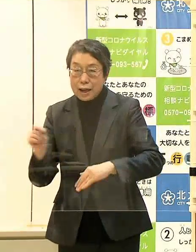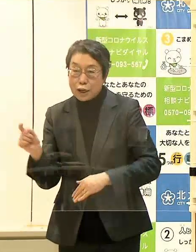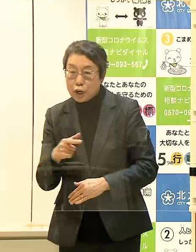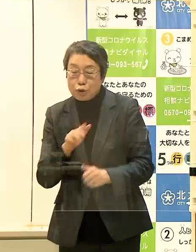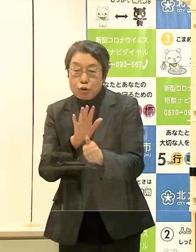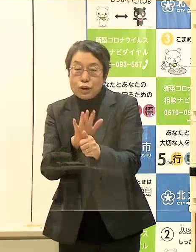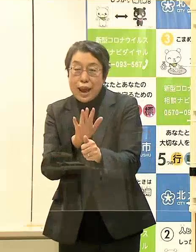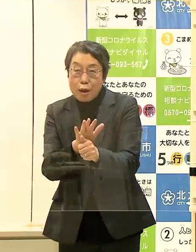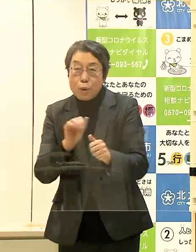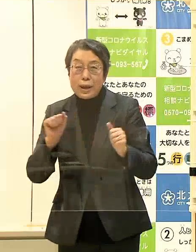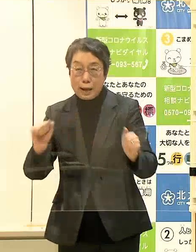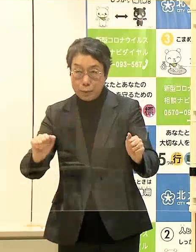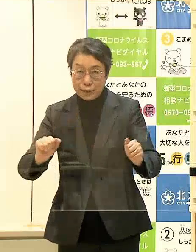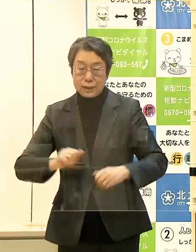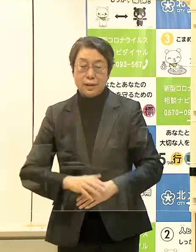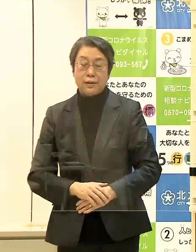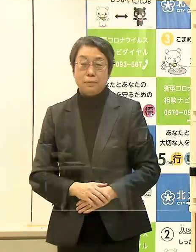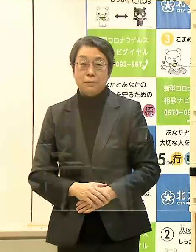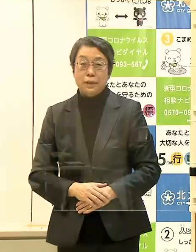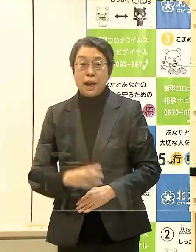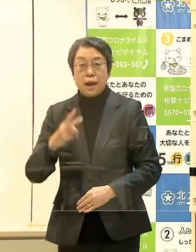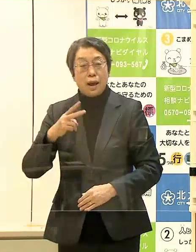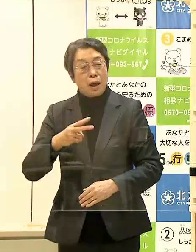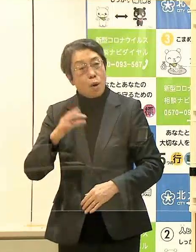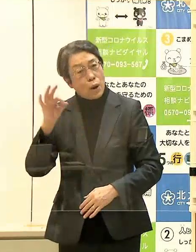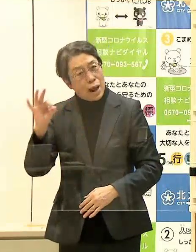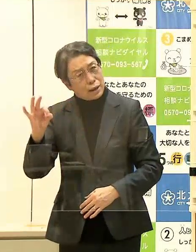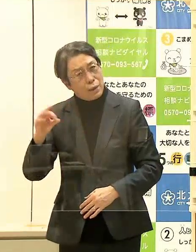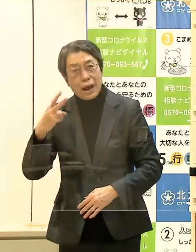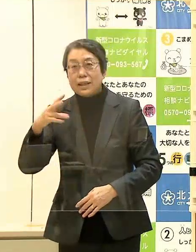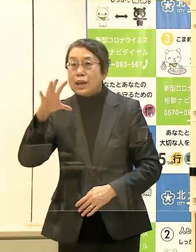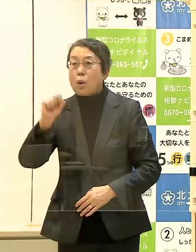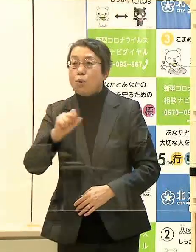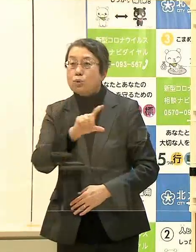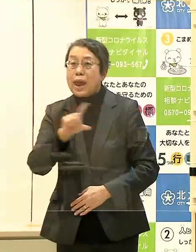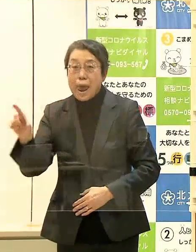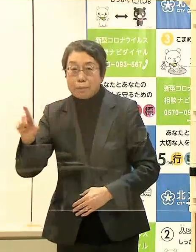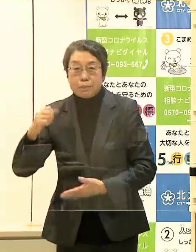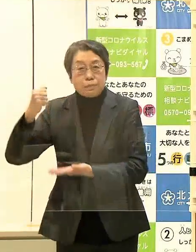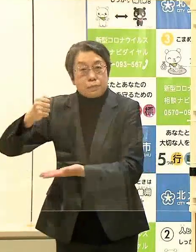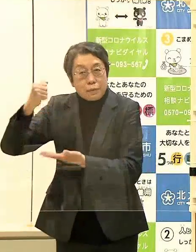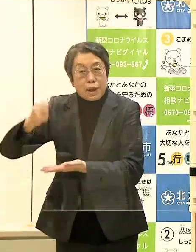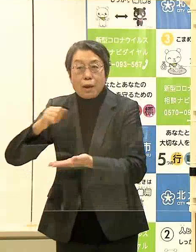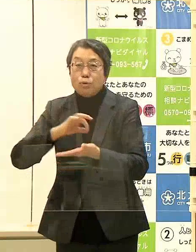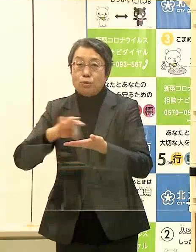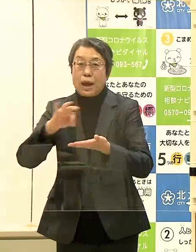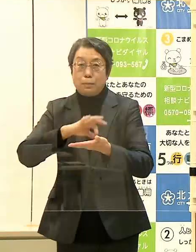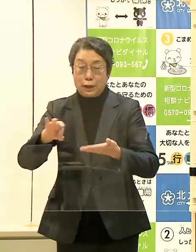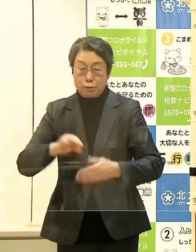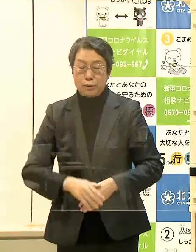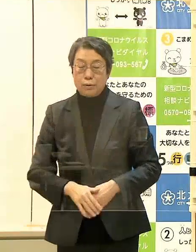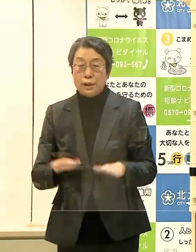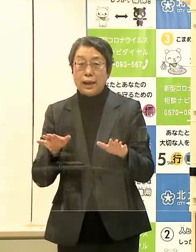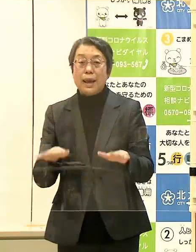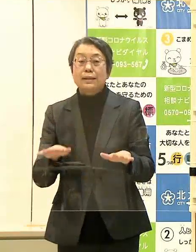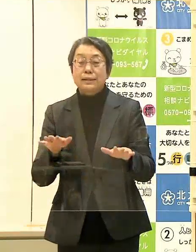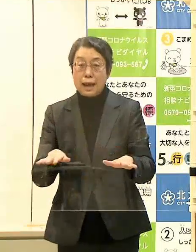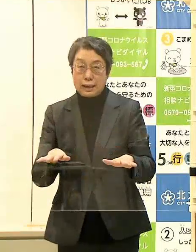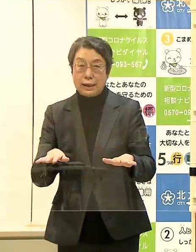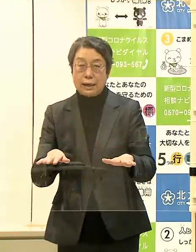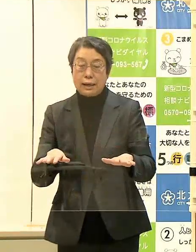出しておりますこれは2億円余のが威厳を使いますけれども現在